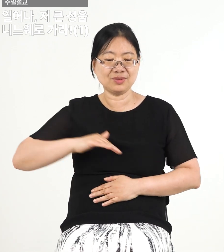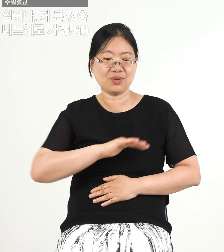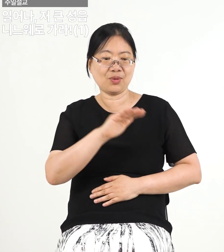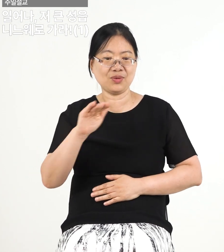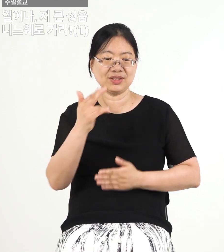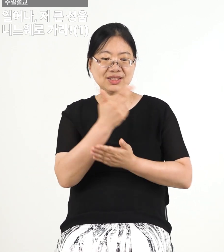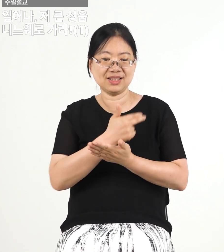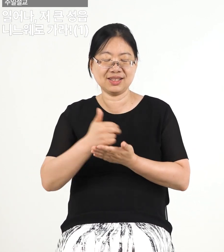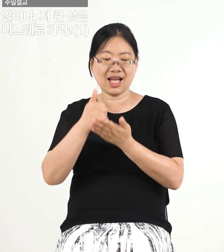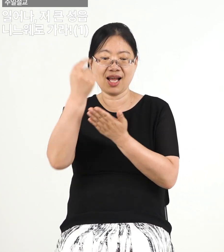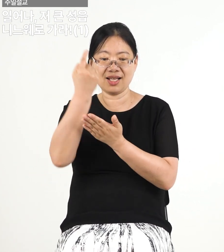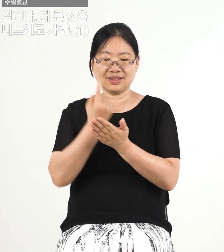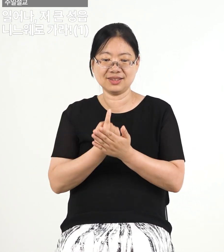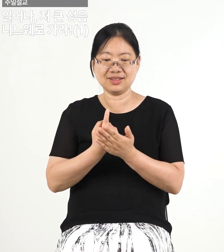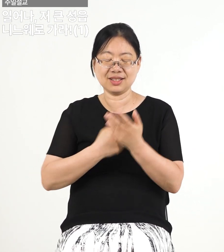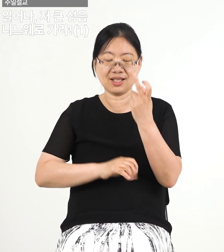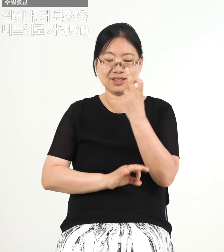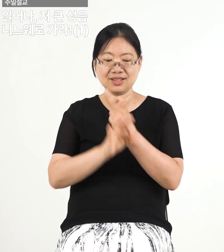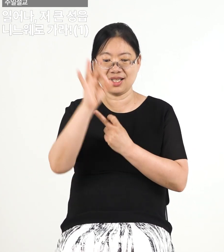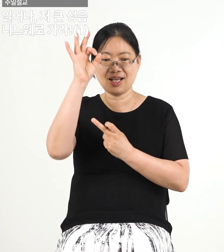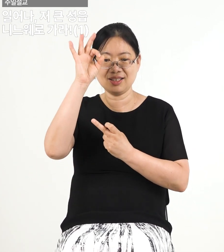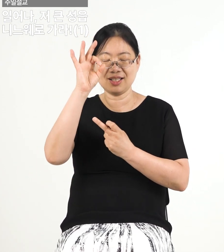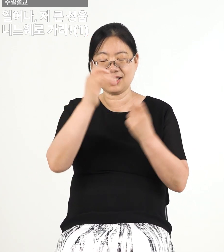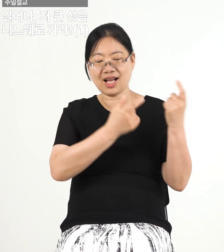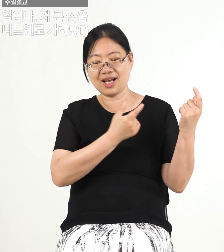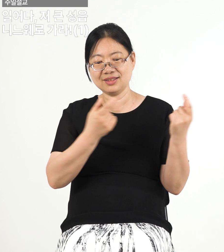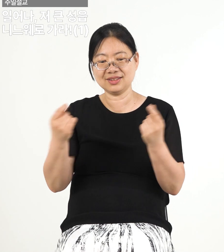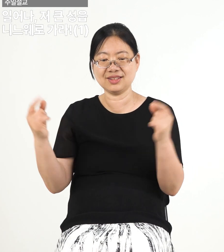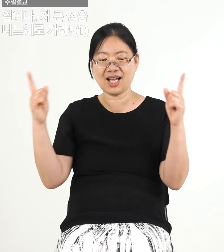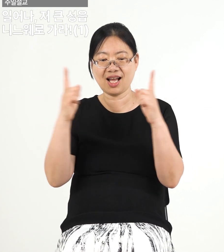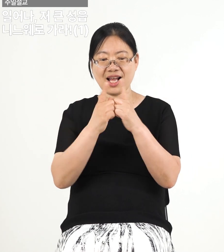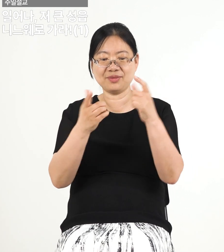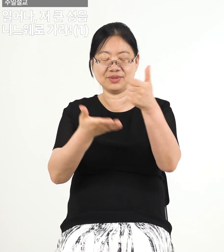주님 오시라 주를 같이